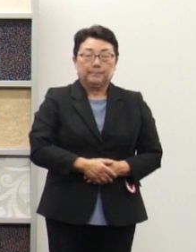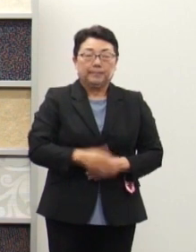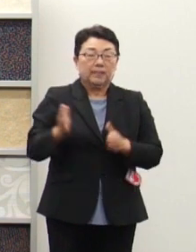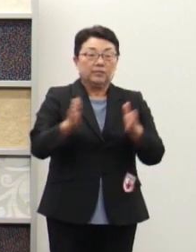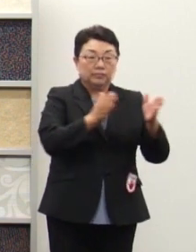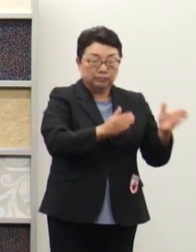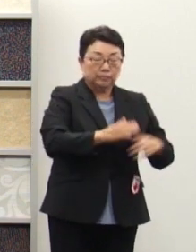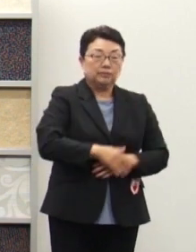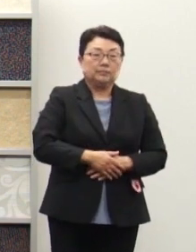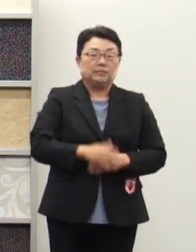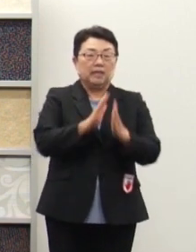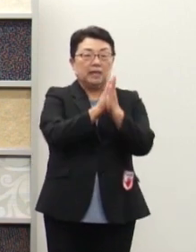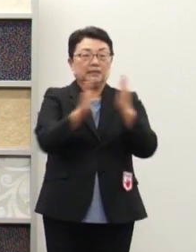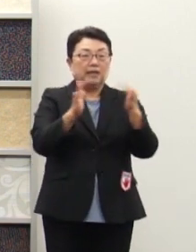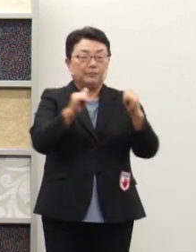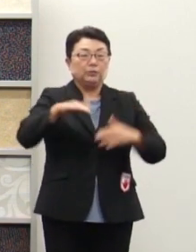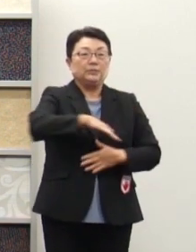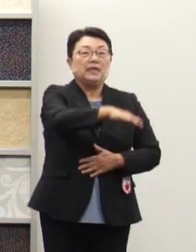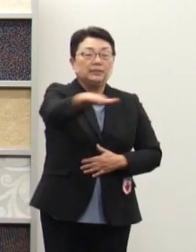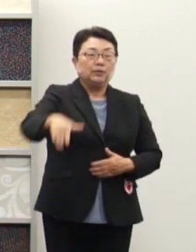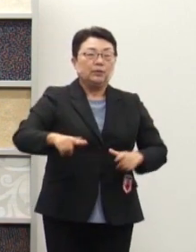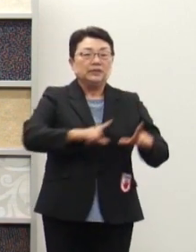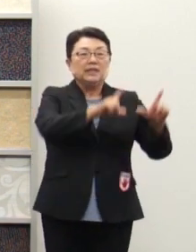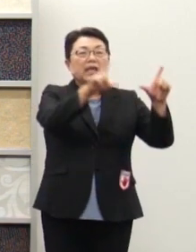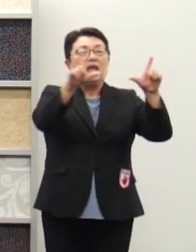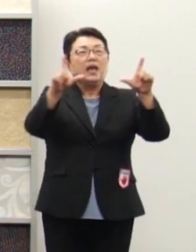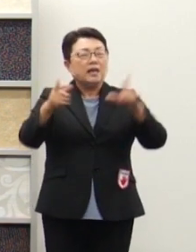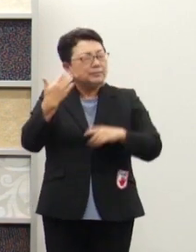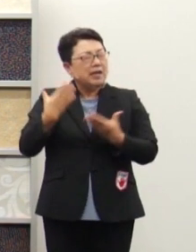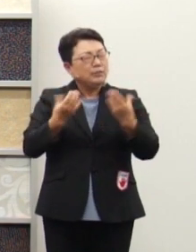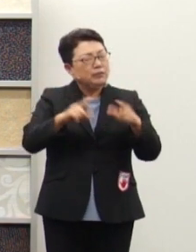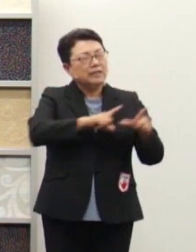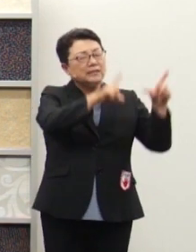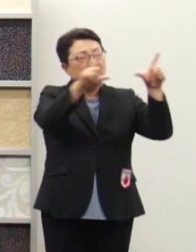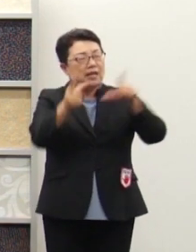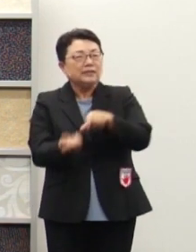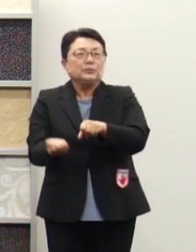次にです、県民の皆様の日常生活の回復を、